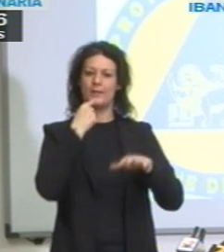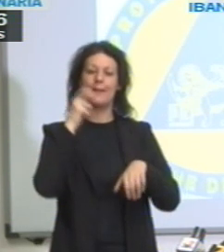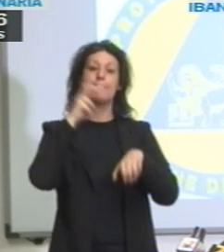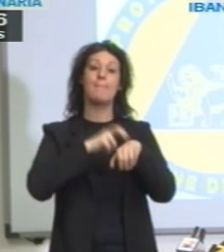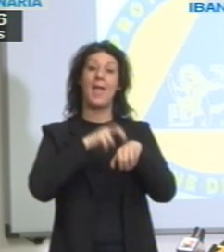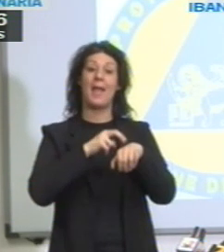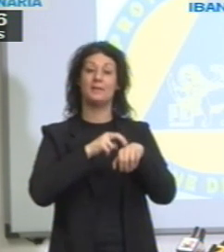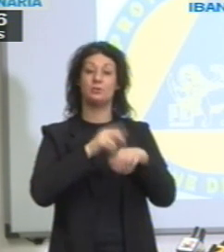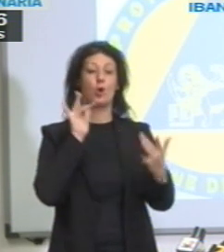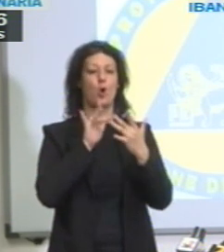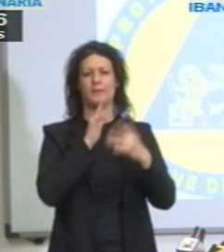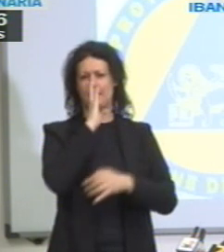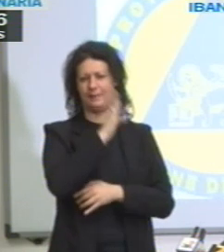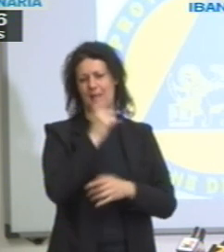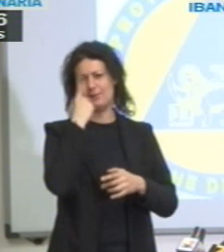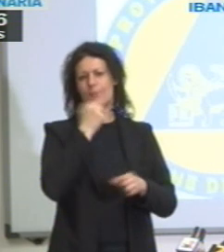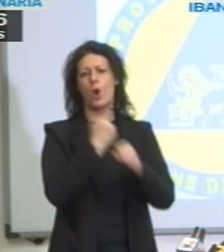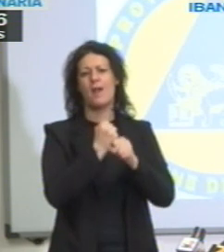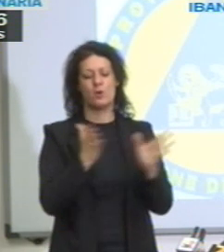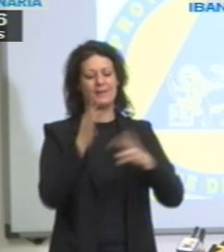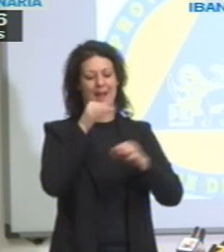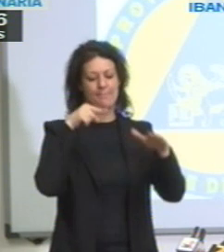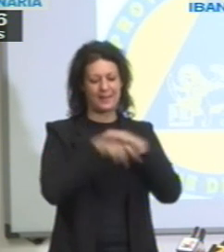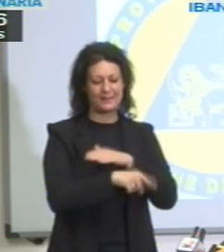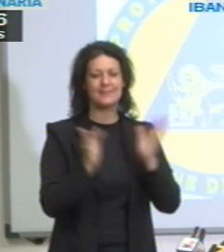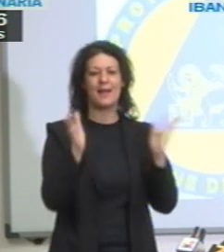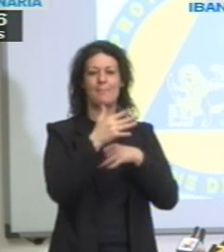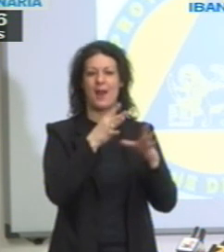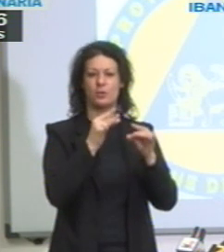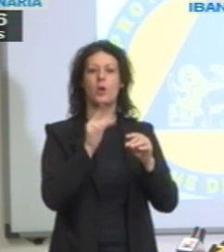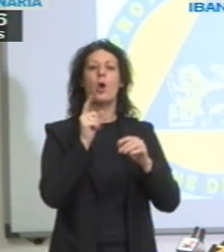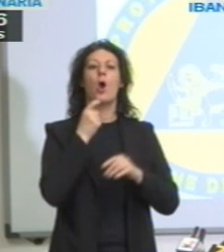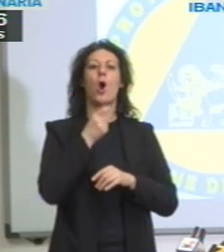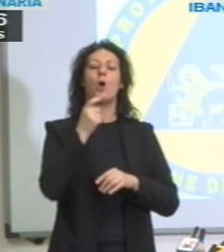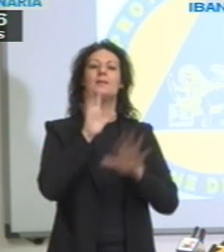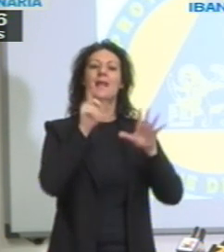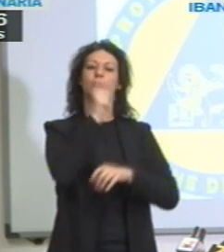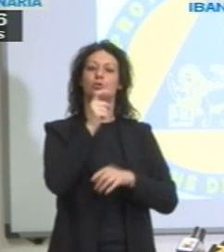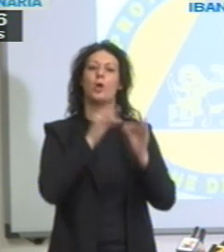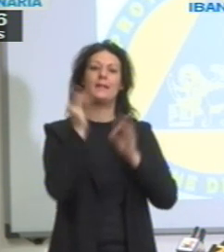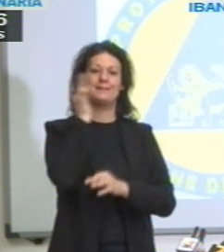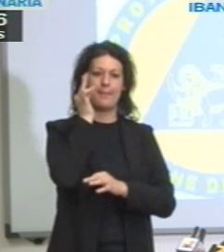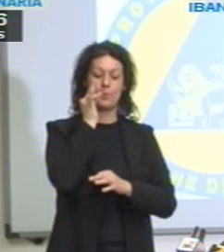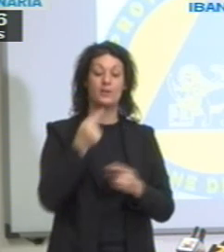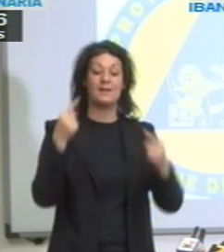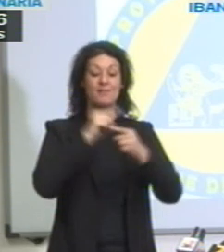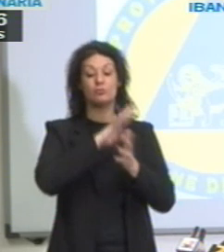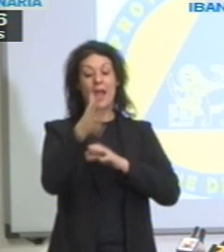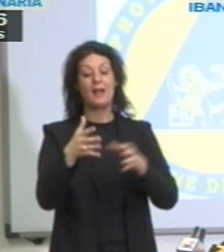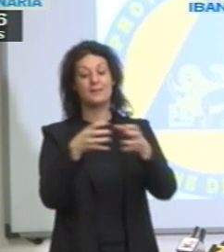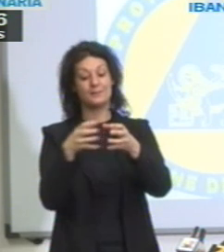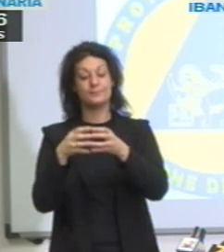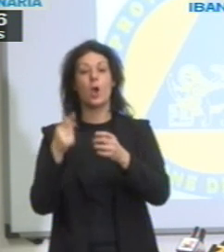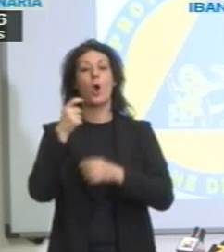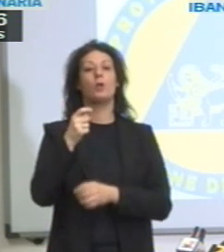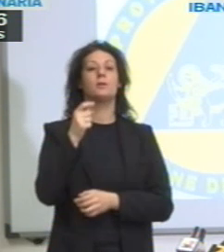terapie intensive, malattie infettive e quant'altro, e 20 per tutto l'altro, tutti gli altri sanitari, ogni 20 giorni o 10 giorni. E